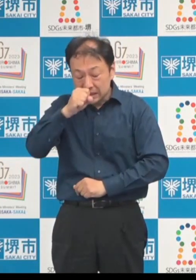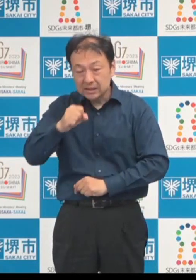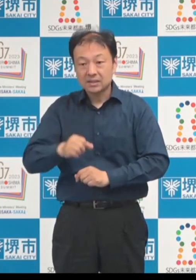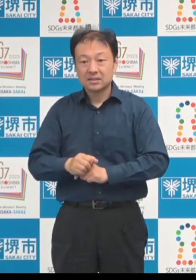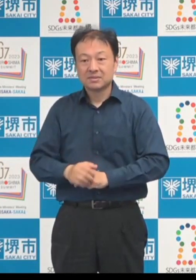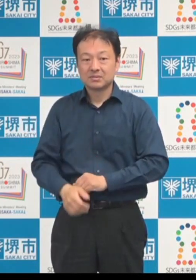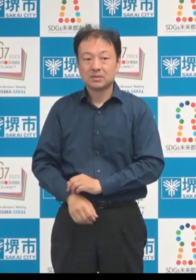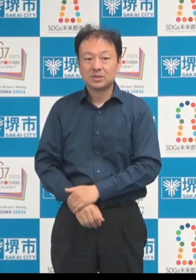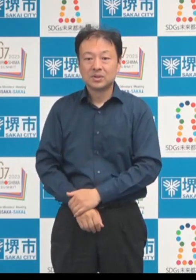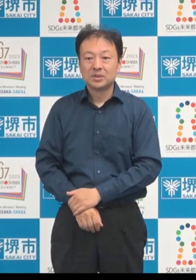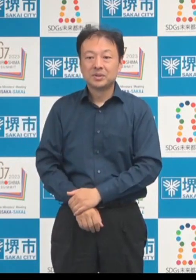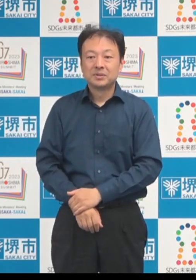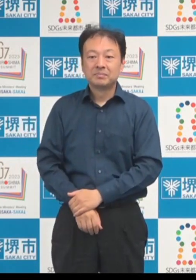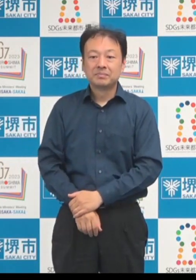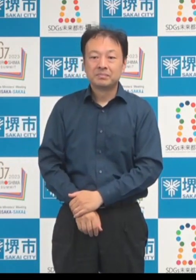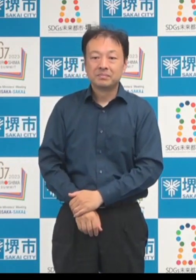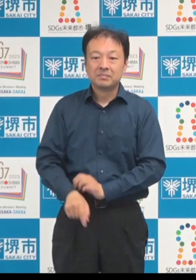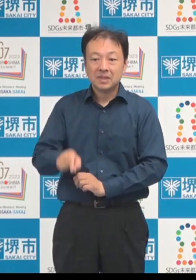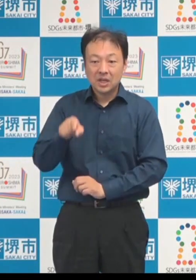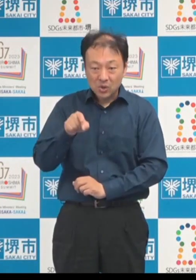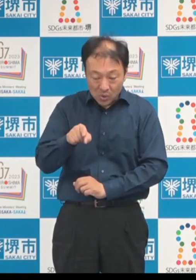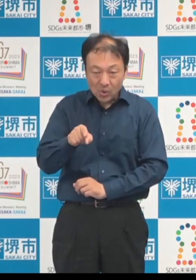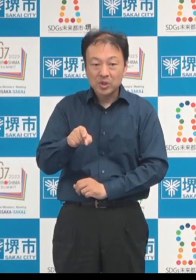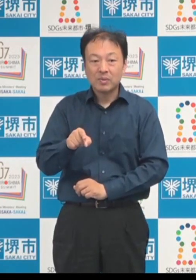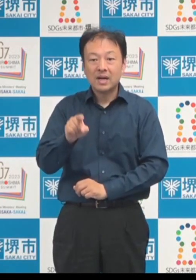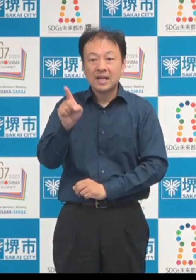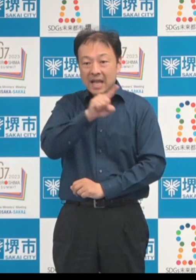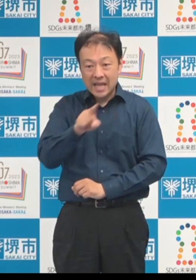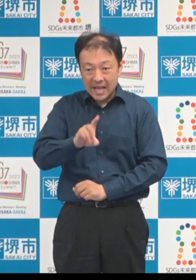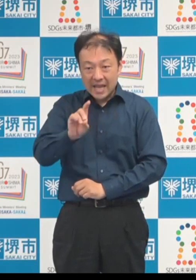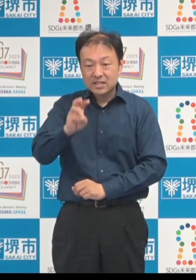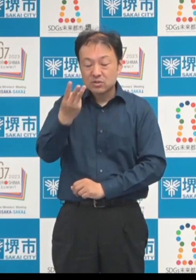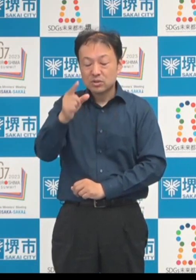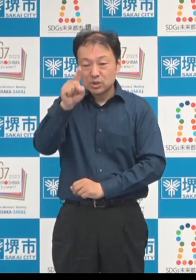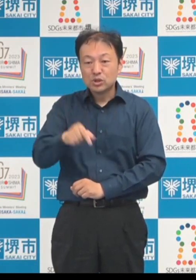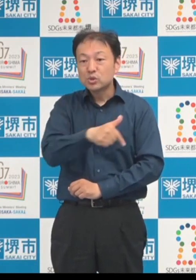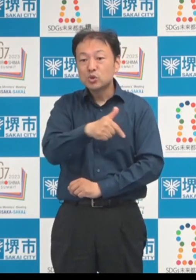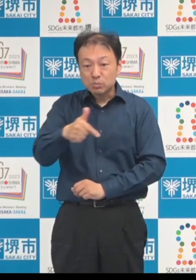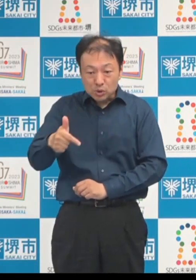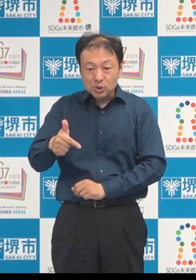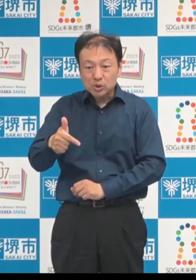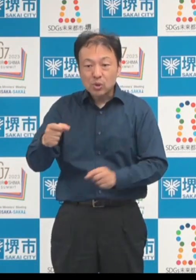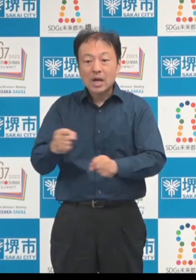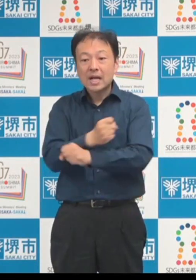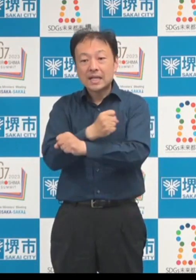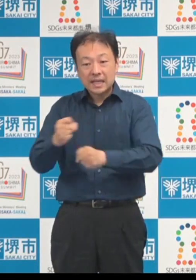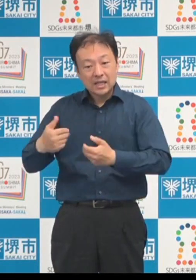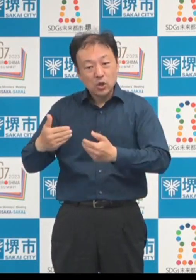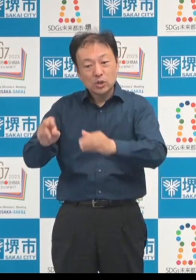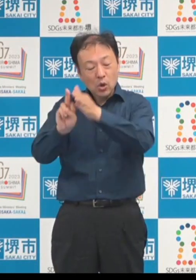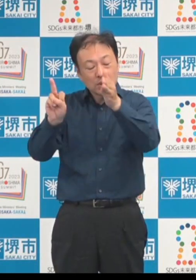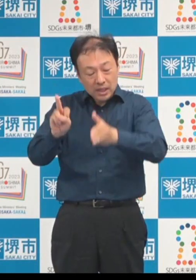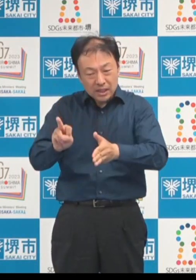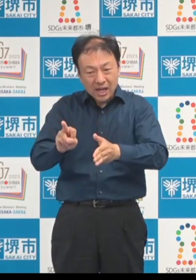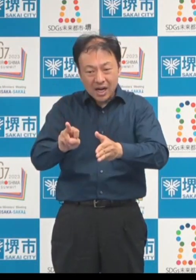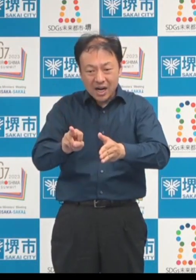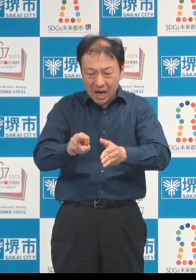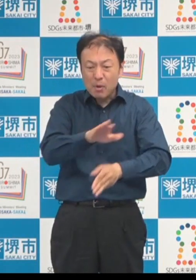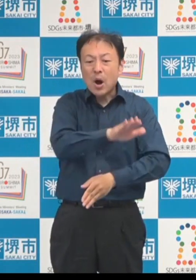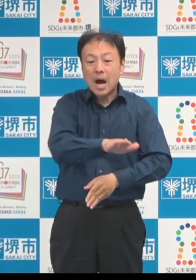その背景には将棋所と S キューブと三振センターという箱物があるからという理由なのかなと思うのはです